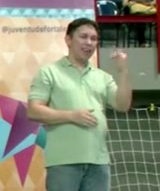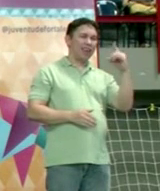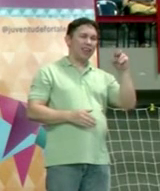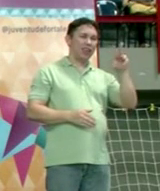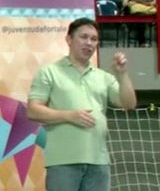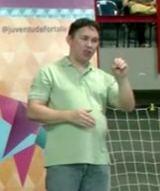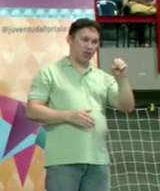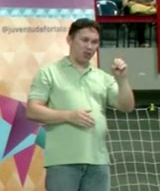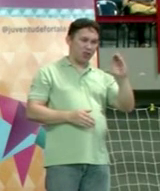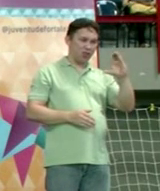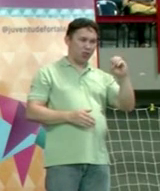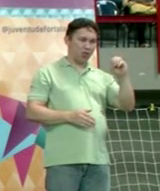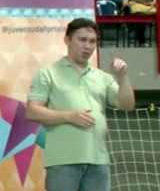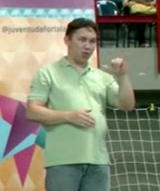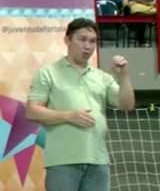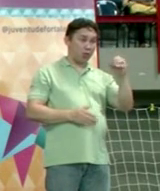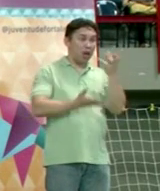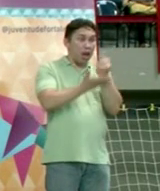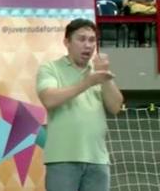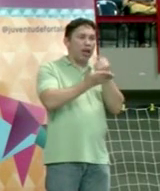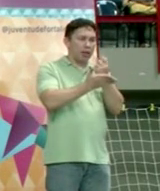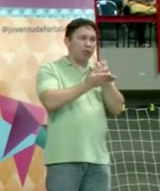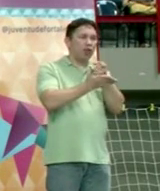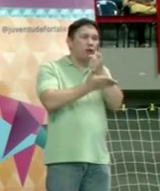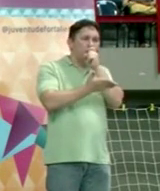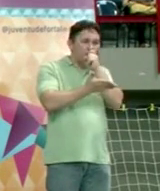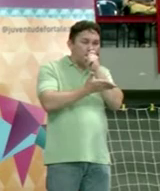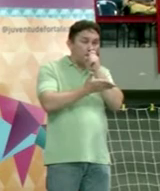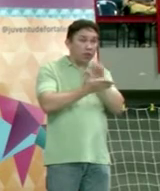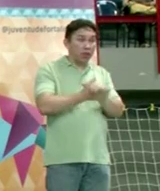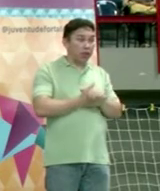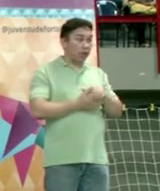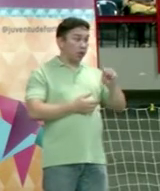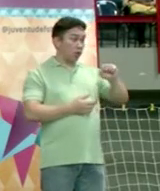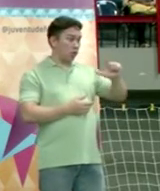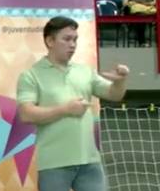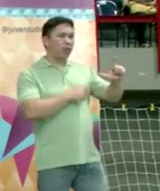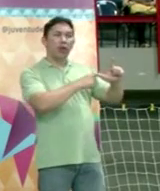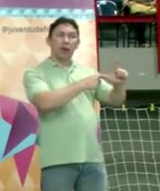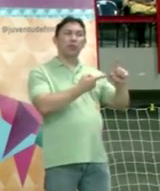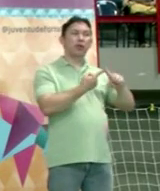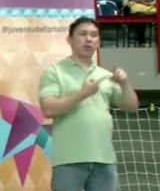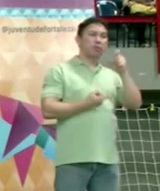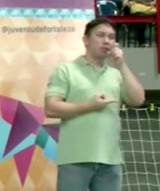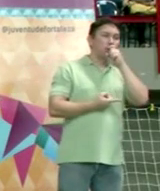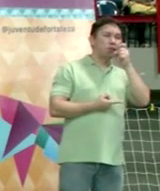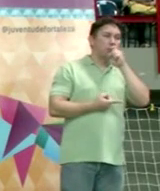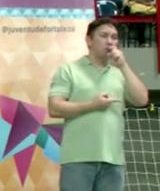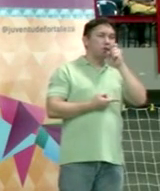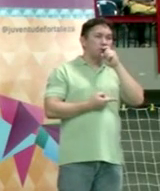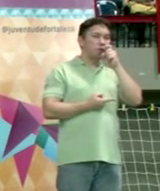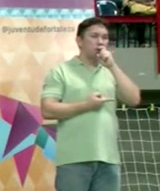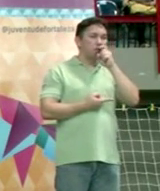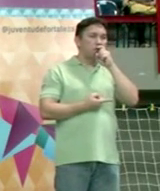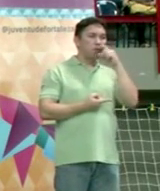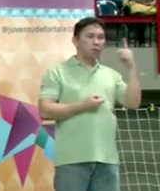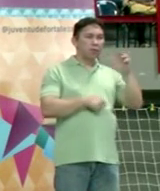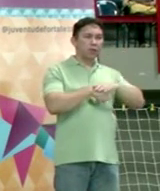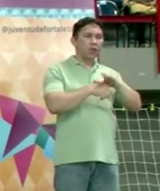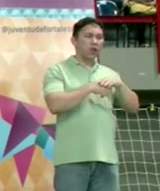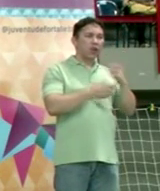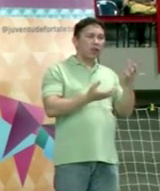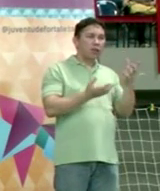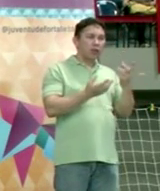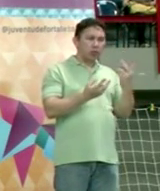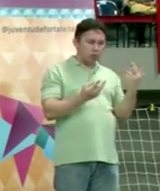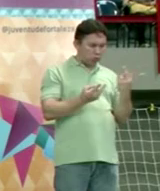ou seja, ele absorve umidade. Mas o sal também é higroscópico. Ele absorve o quê?